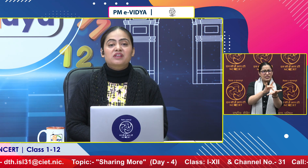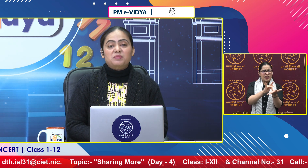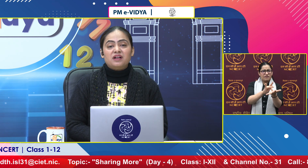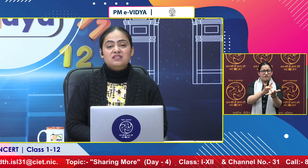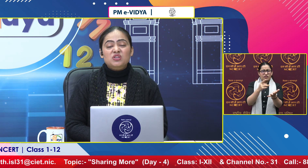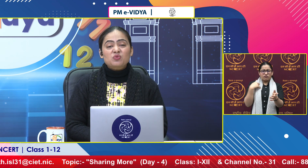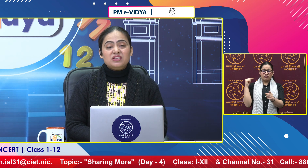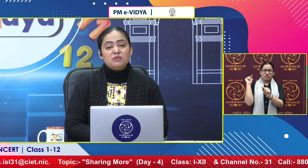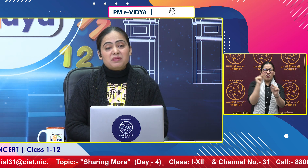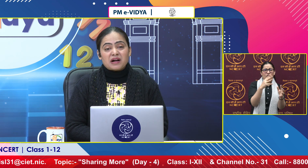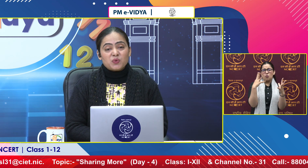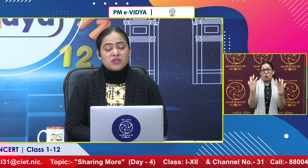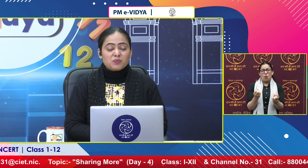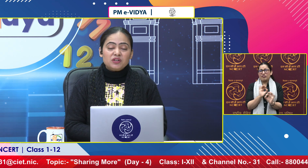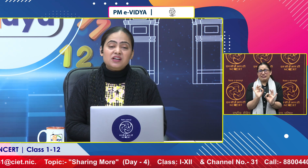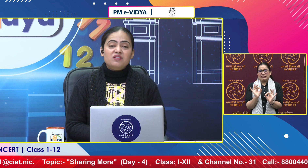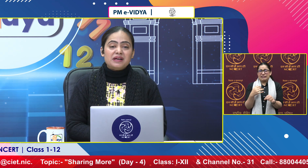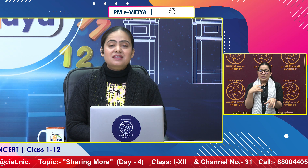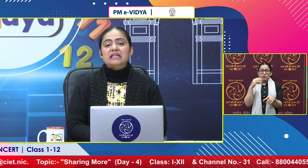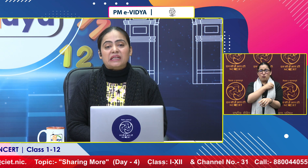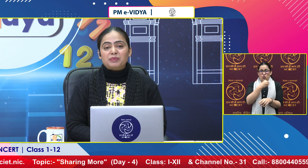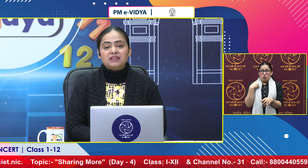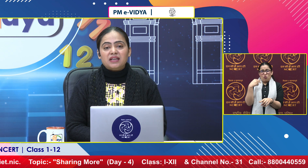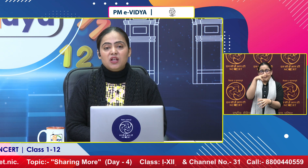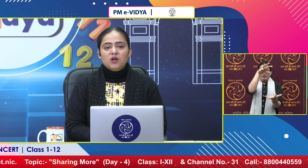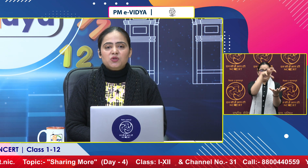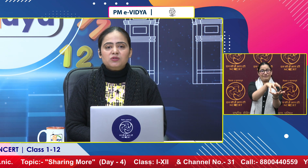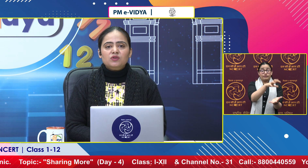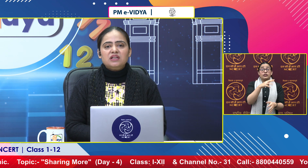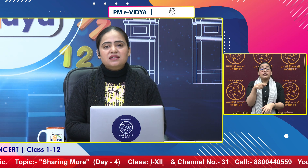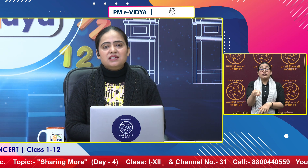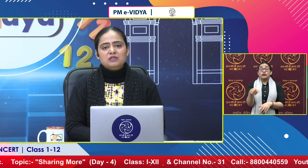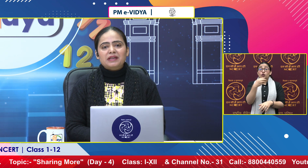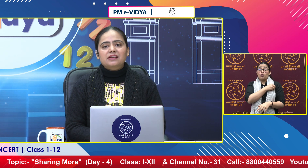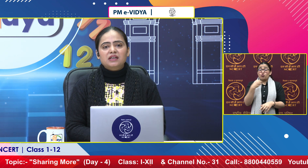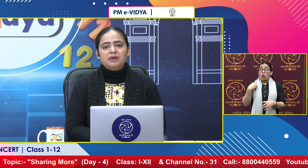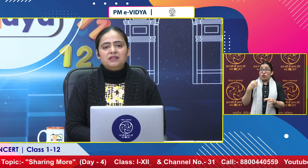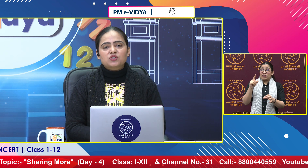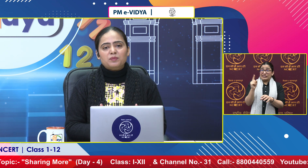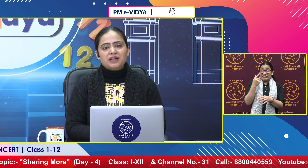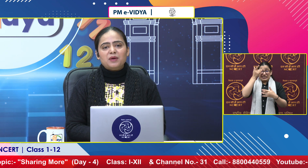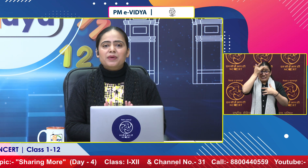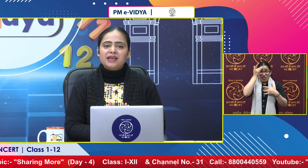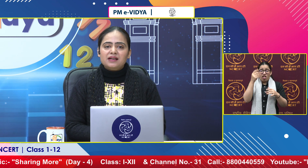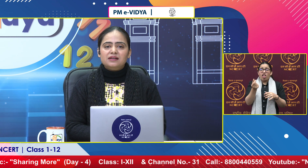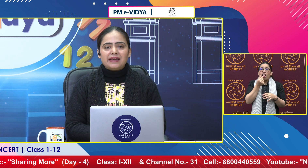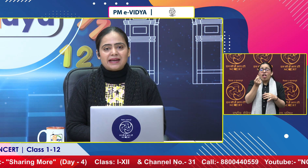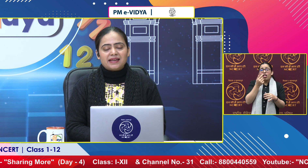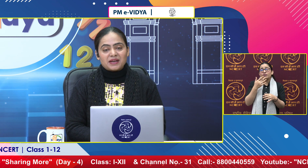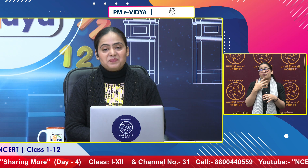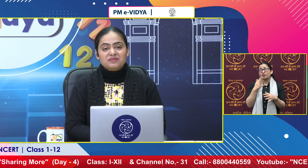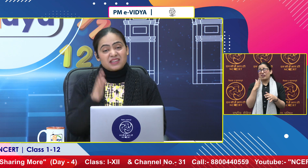है डॉक्टर के पास। क्योंकि जब हम बीमार होते हैं तो बहुत कड़वी मेडिसिन खानी पड़ती हैं, और डॉक्टर को सारी चीज़ें एक्सप्लेन करनी पड़ती हैं, जो अपने आप में